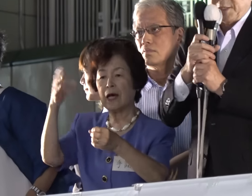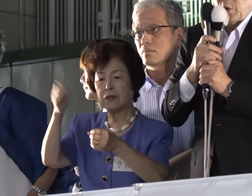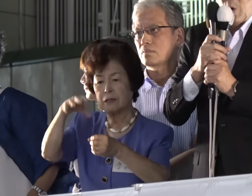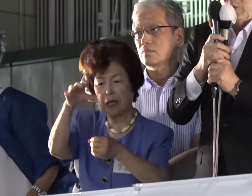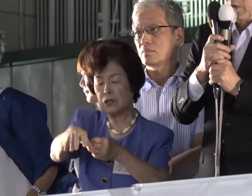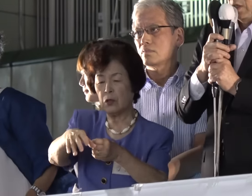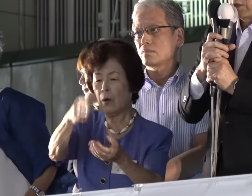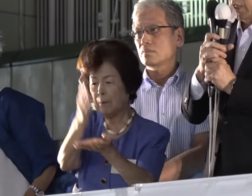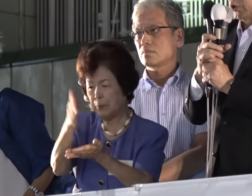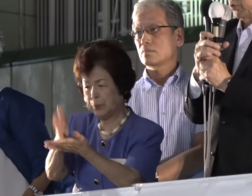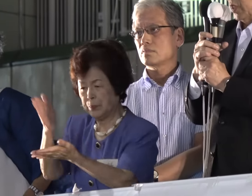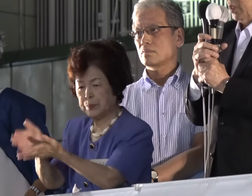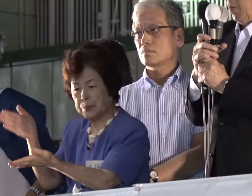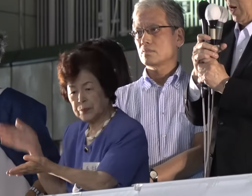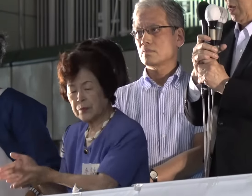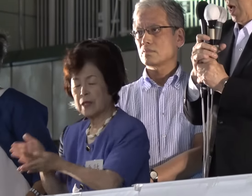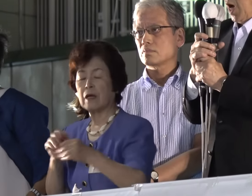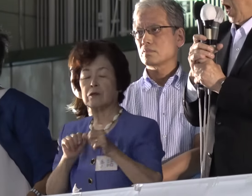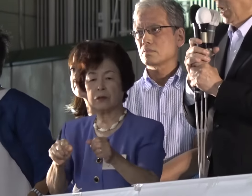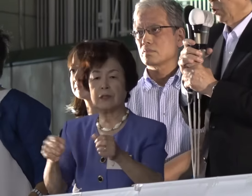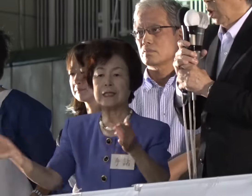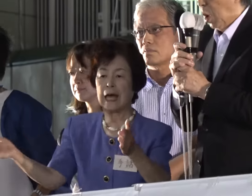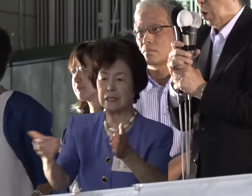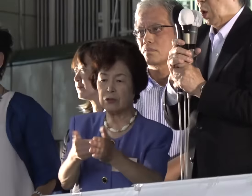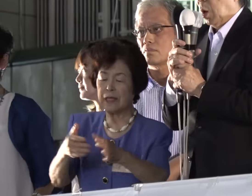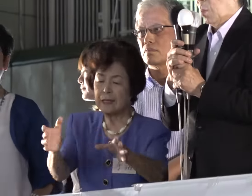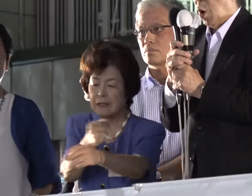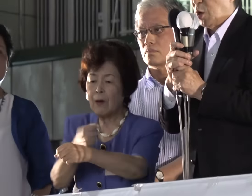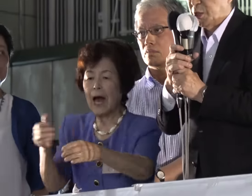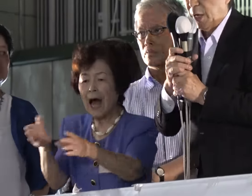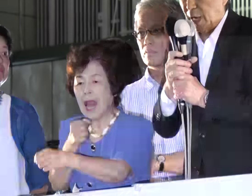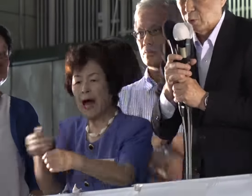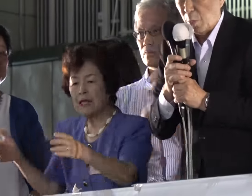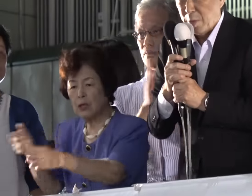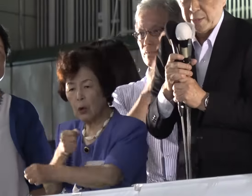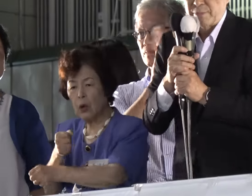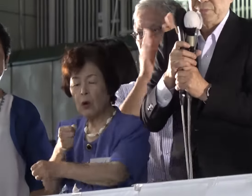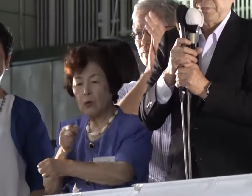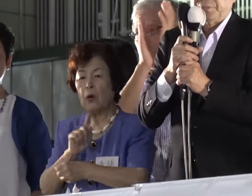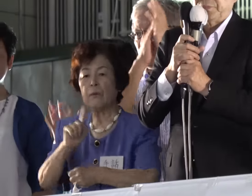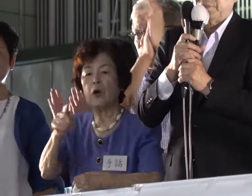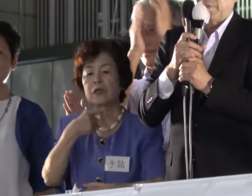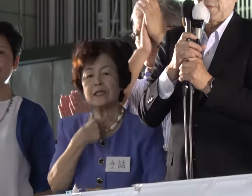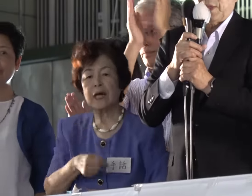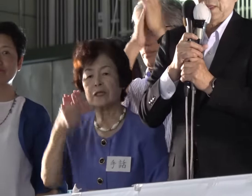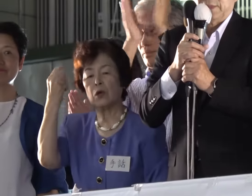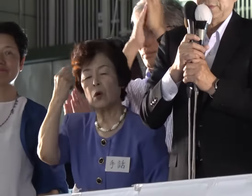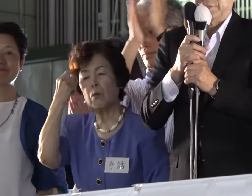の停止と最終的には廃炉を申し入れたいと思います。